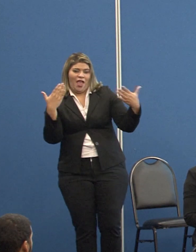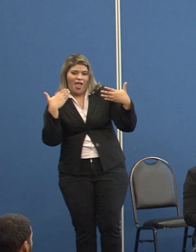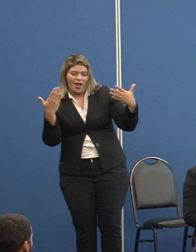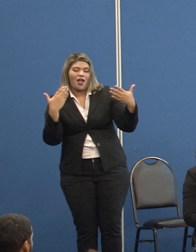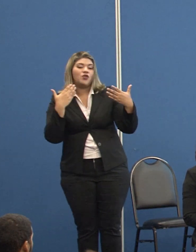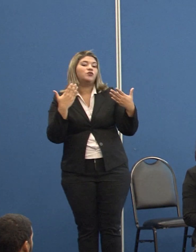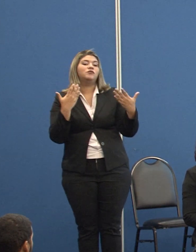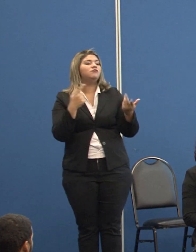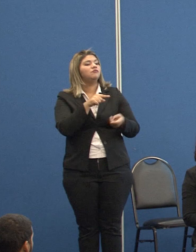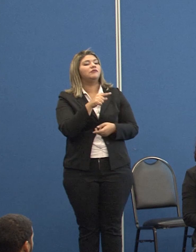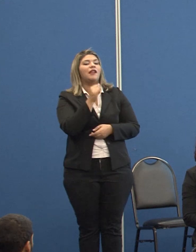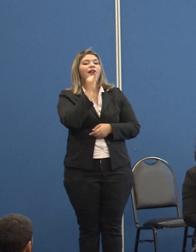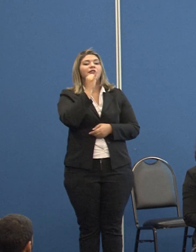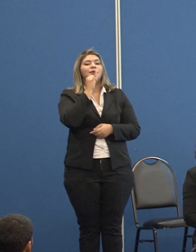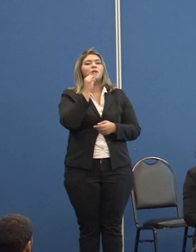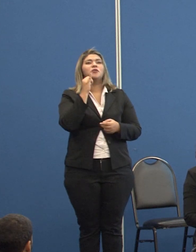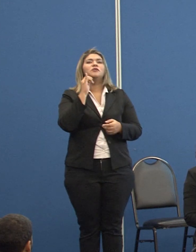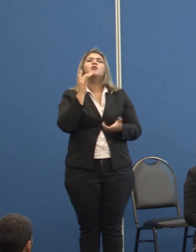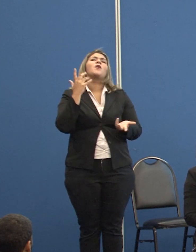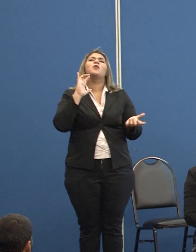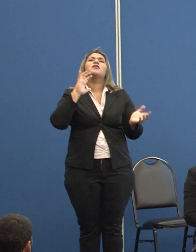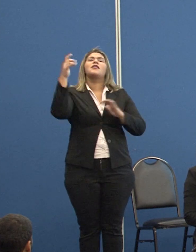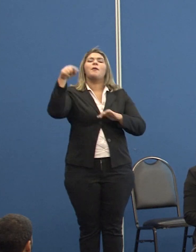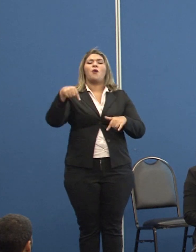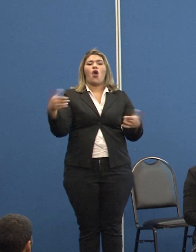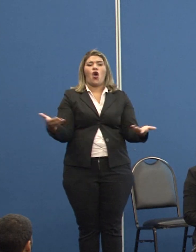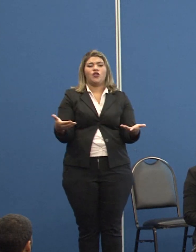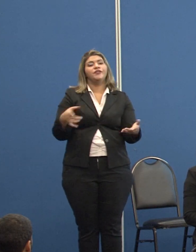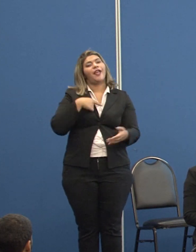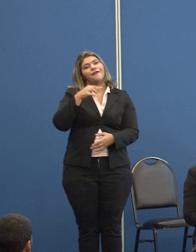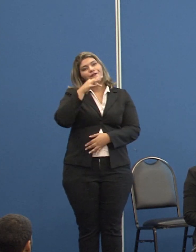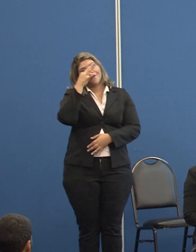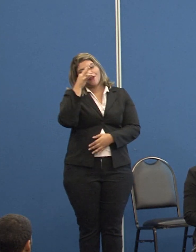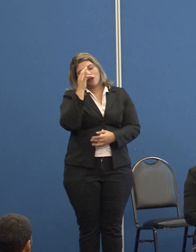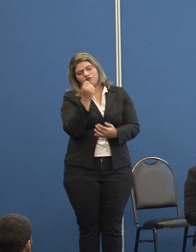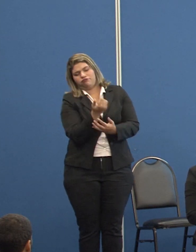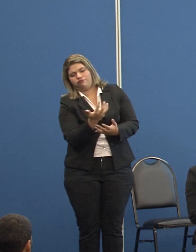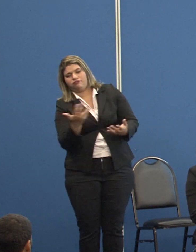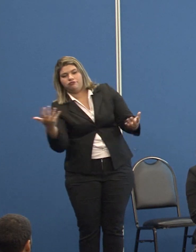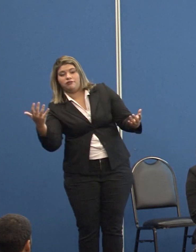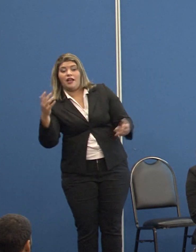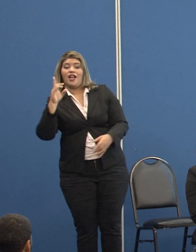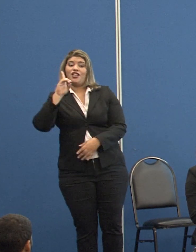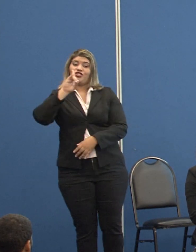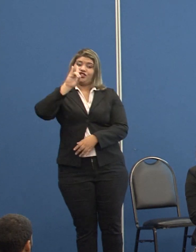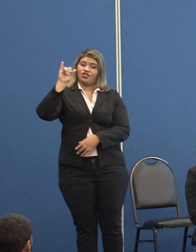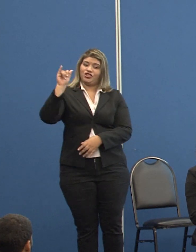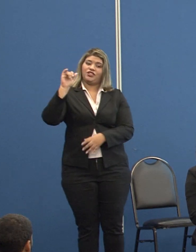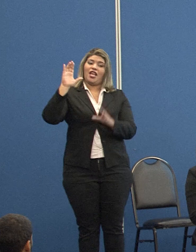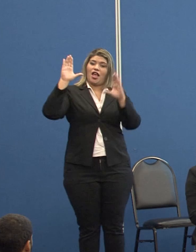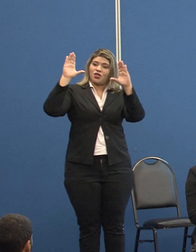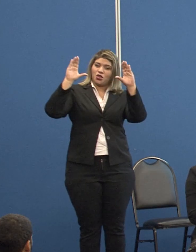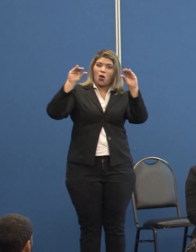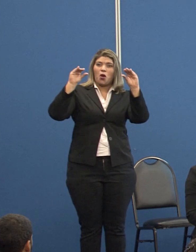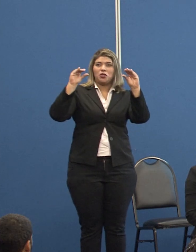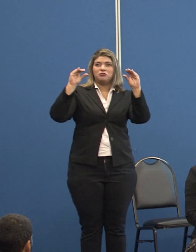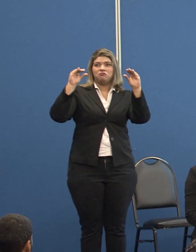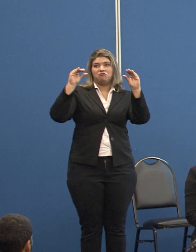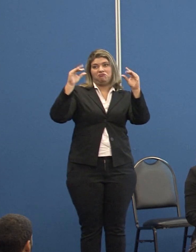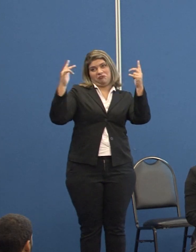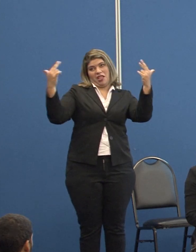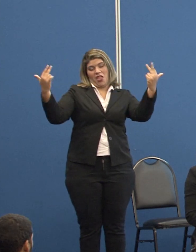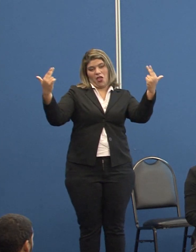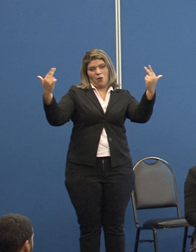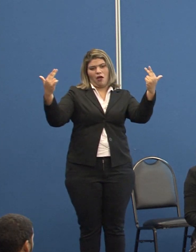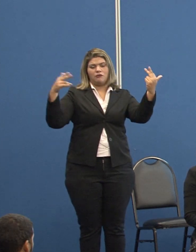é amena, as flores florescem e os dias e as noites têm a mesma duração. Com o passar do tempo, os dias